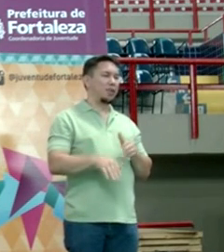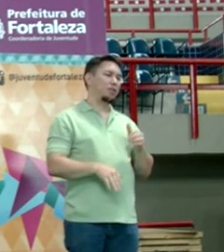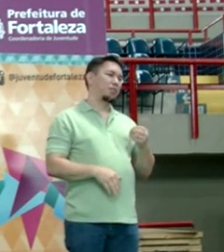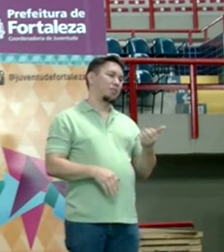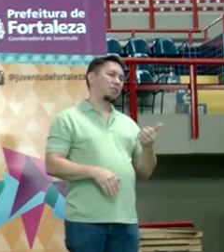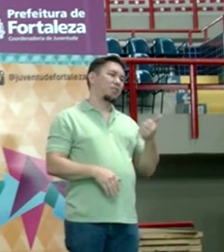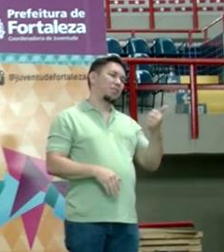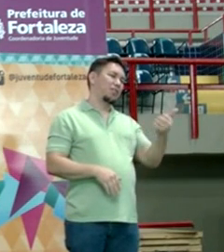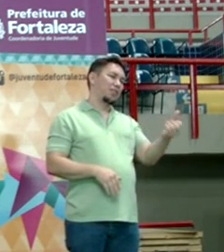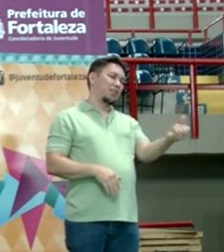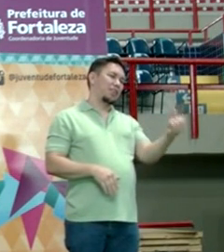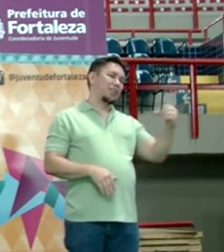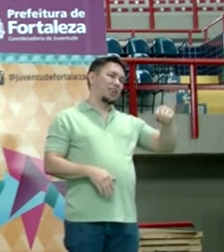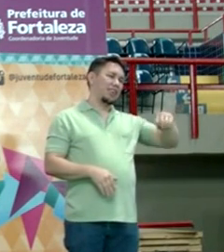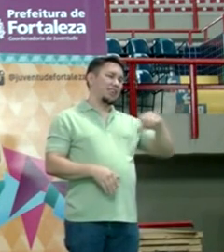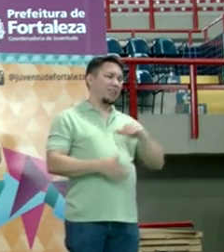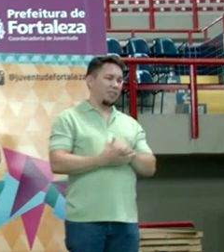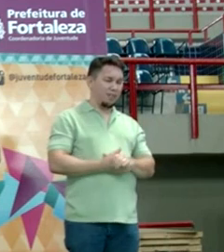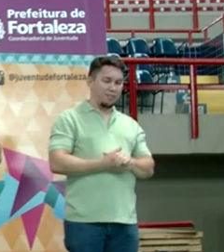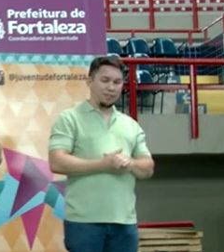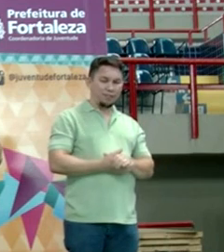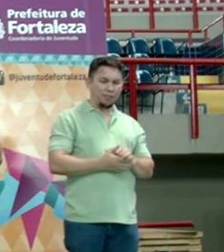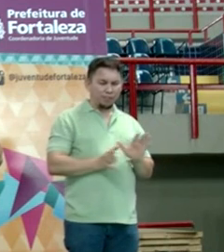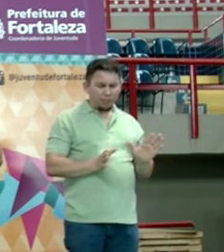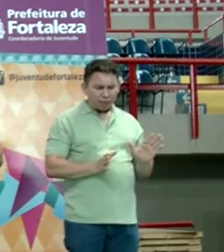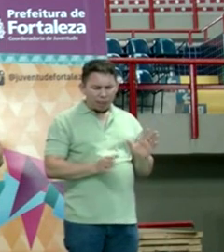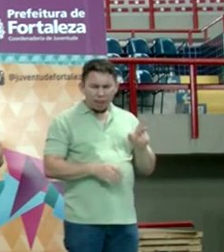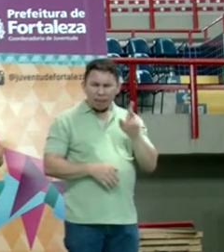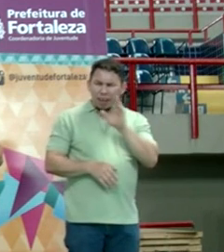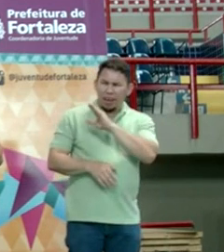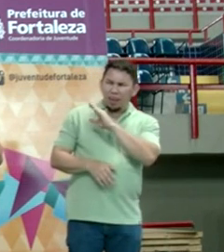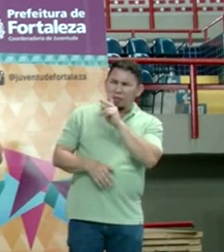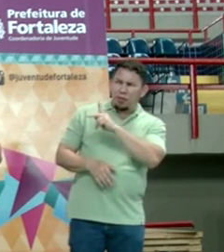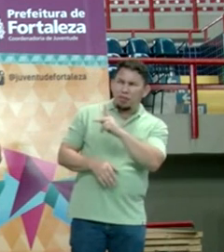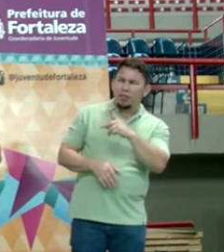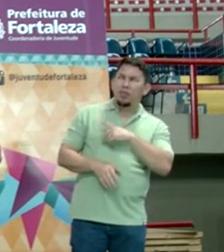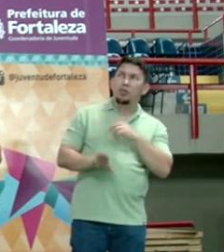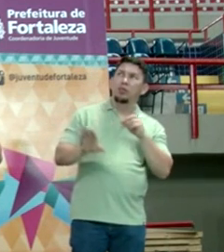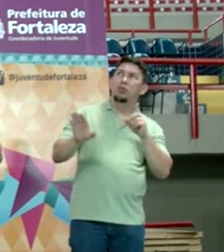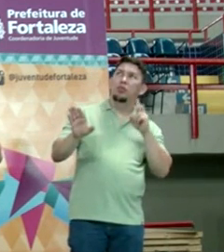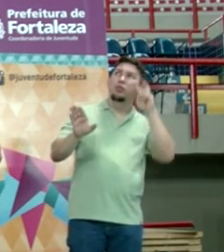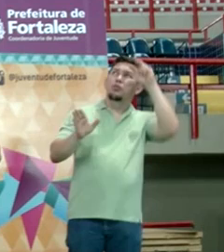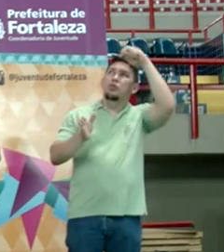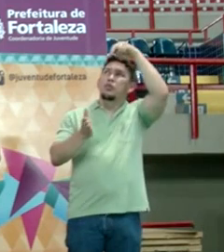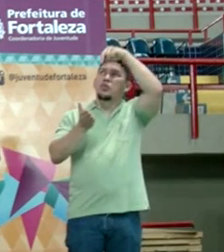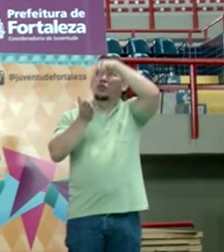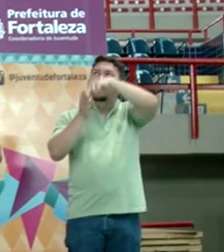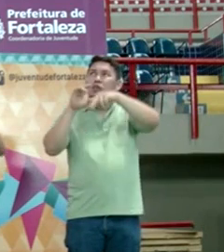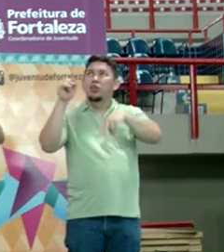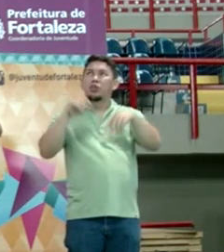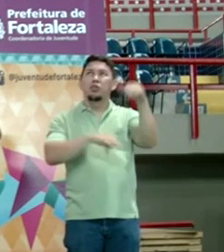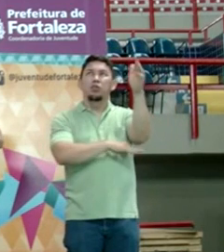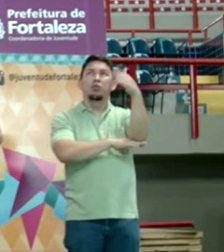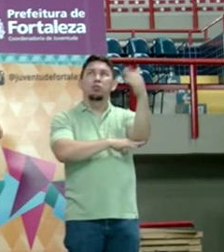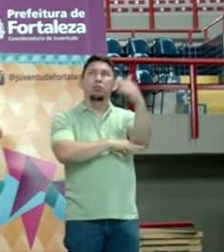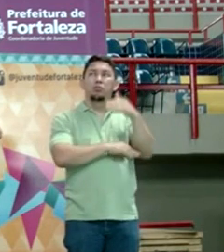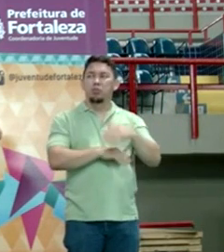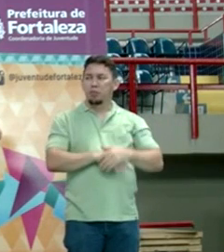69. Professor, e aquelas teorias de que o homem não chegou na Lua, que a bandeira